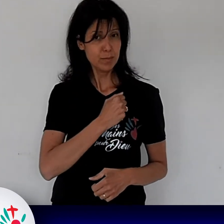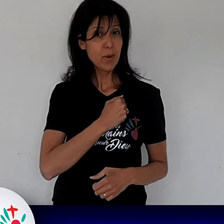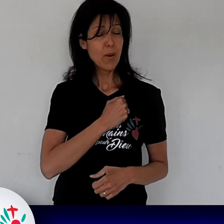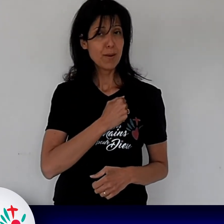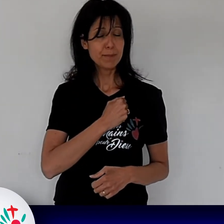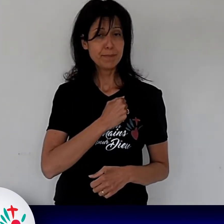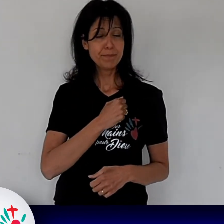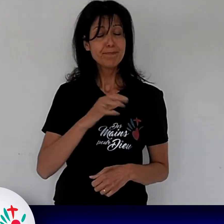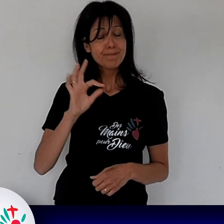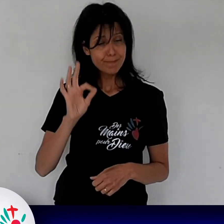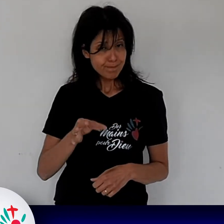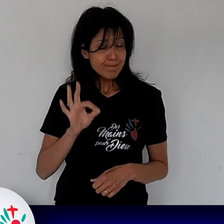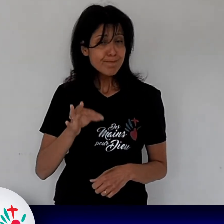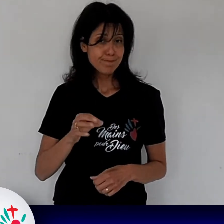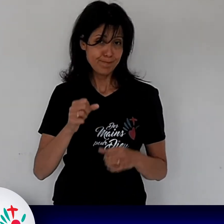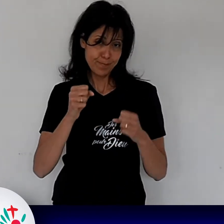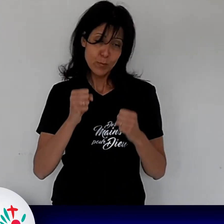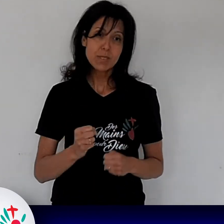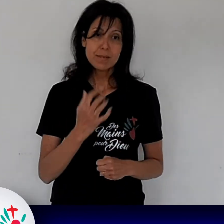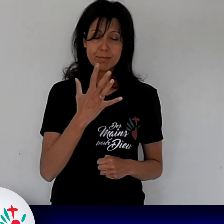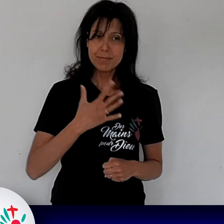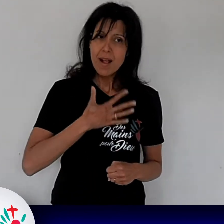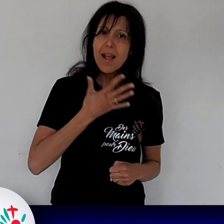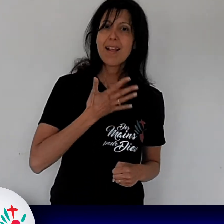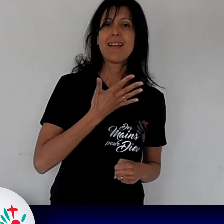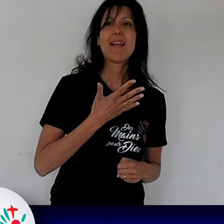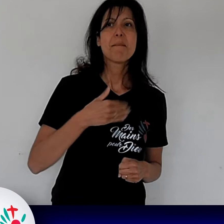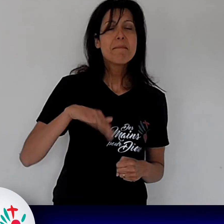pouvons être dans la détresse, mais non dans le désespoir.